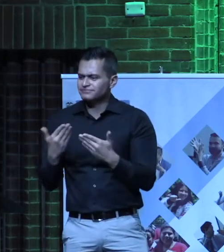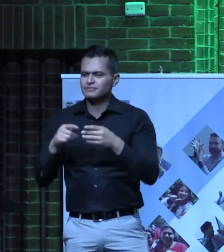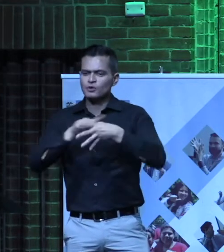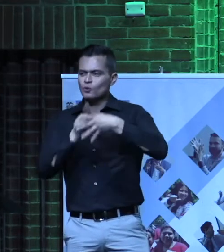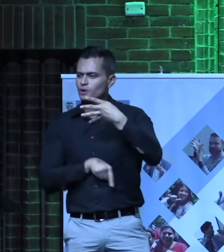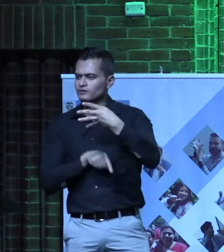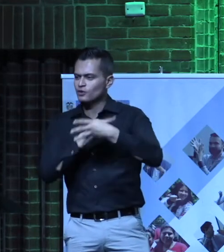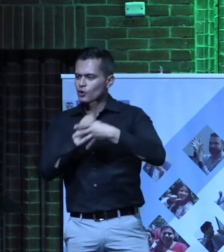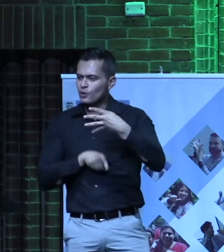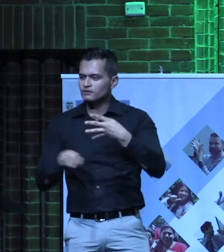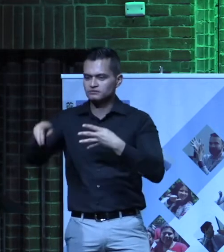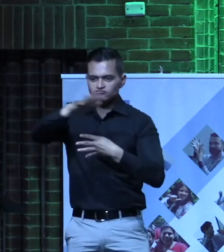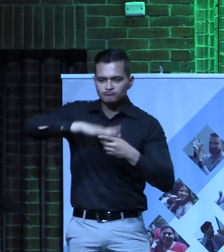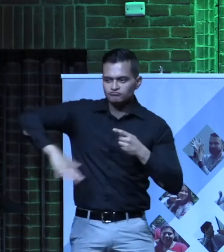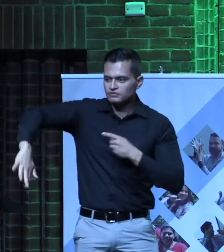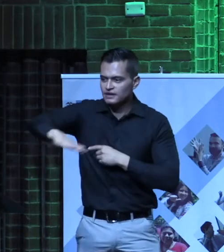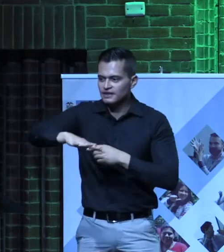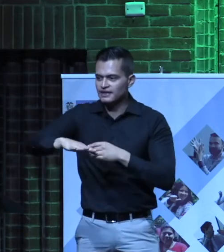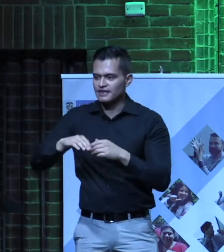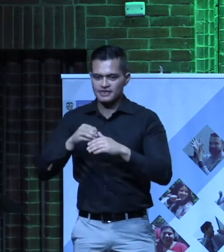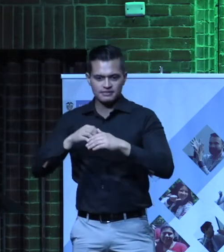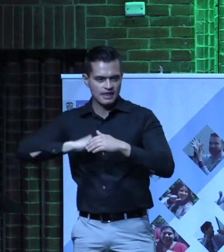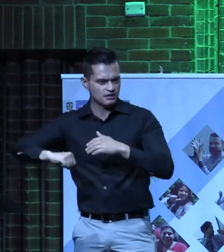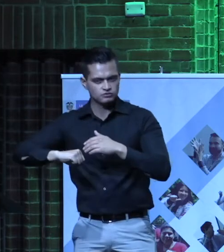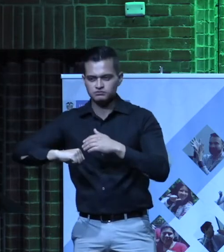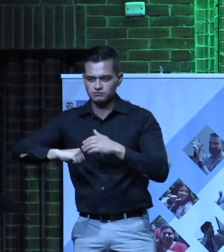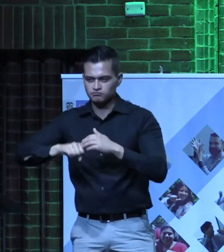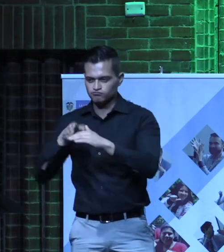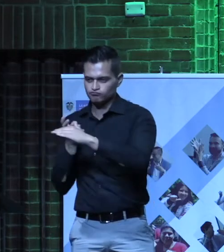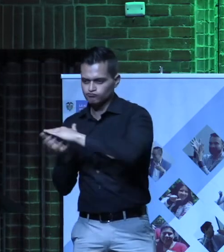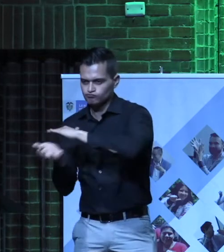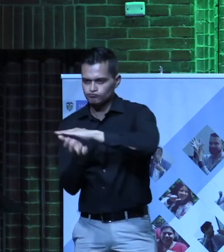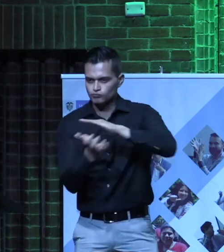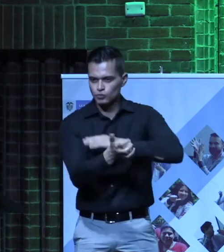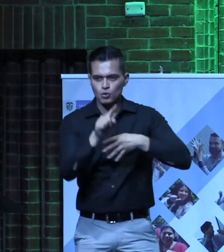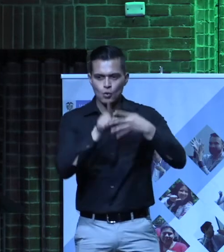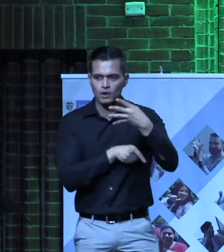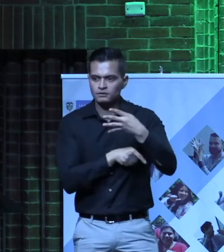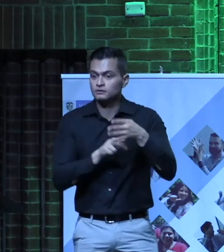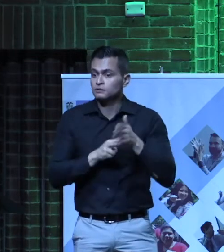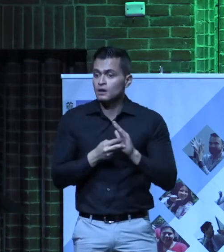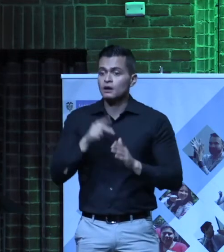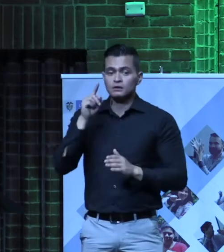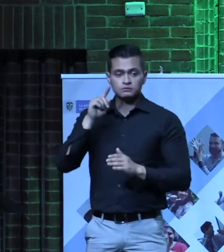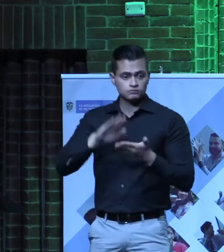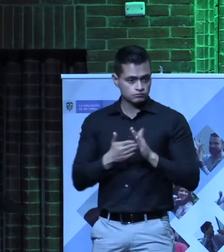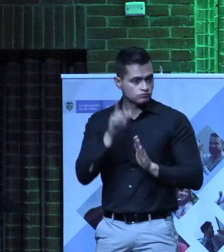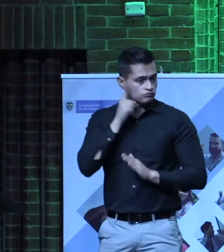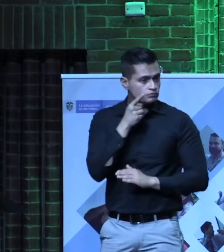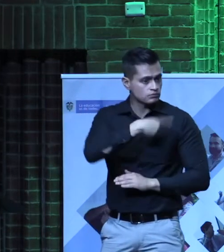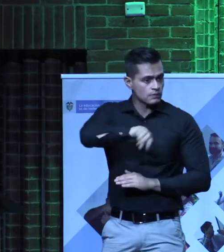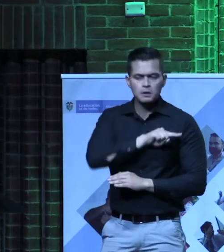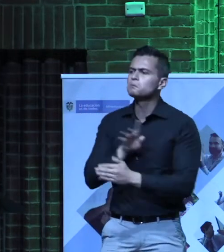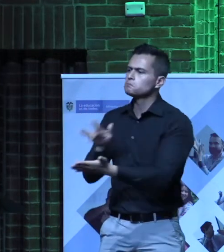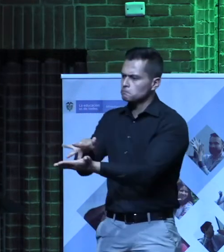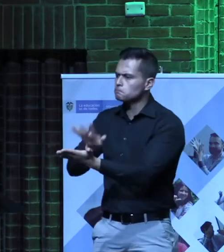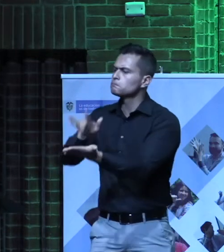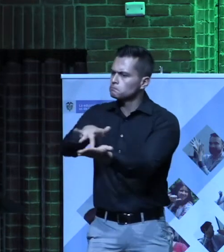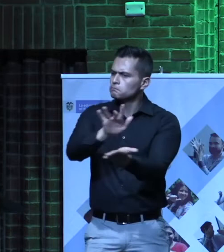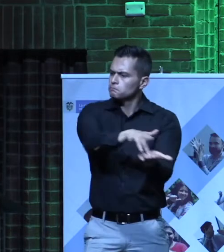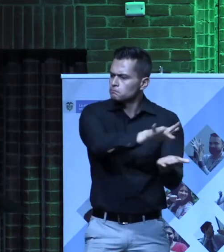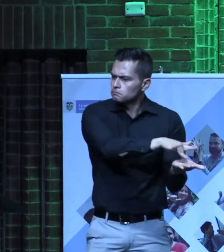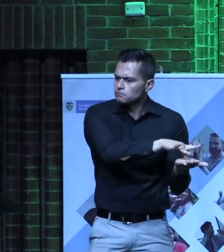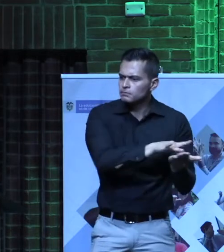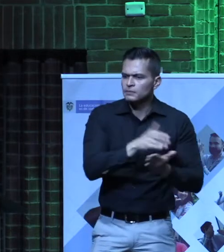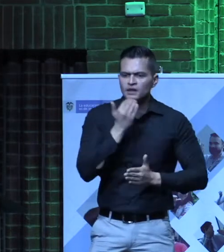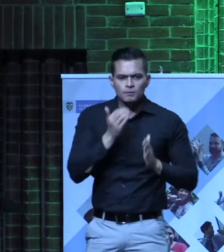de derechos para que las personas sordas puedan acudir como cualquier persona oyente a aplicar a un trabajo, para que